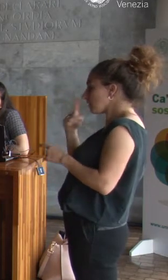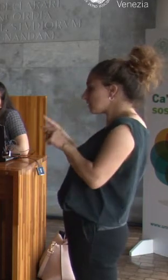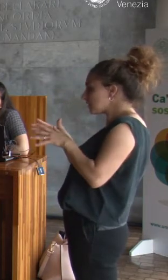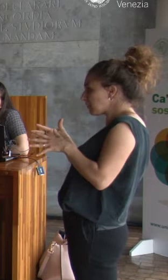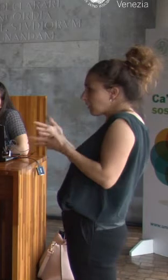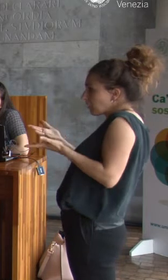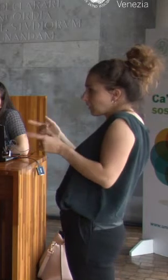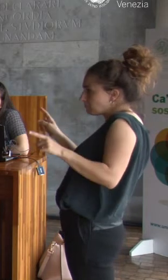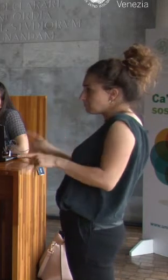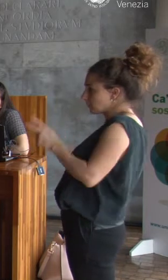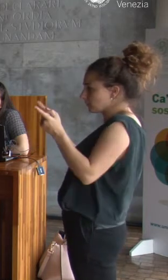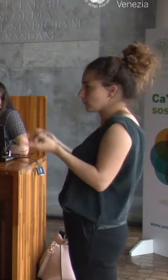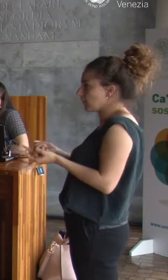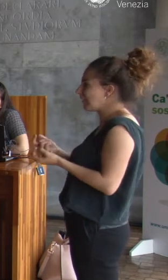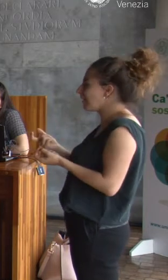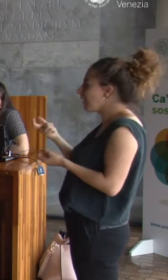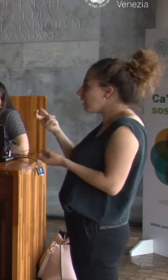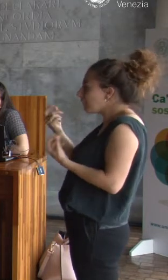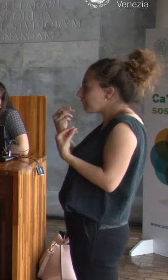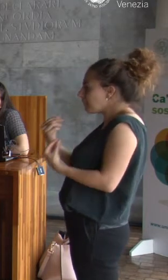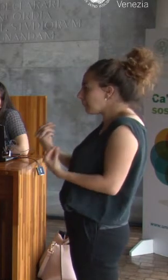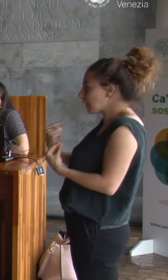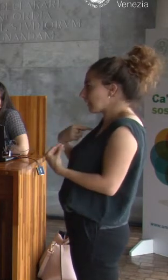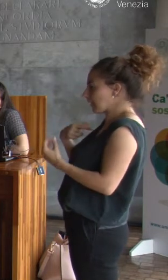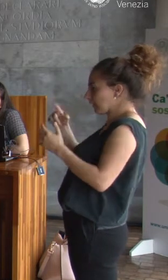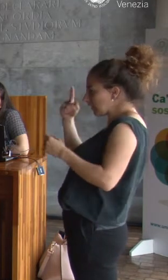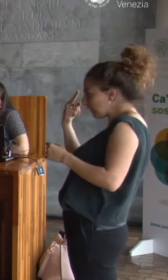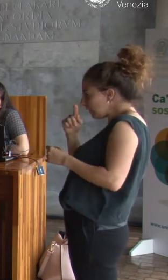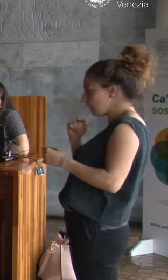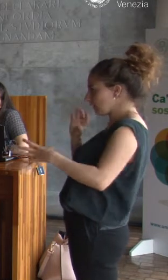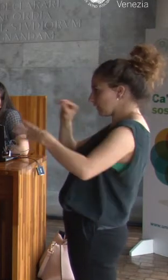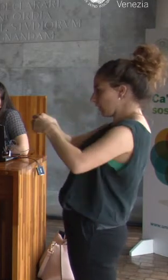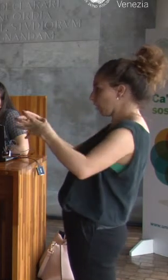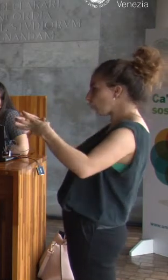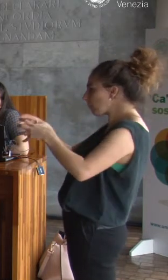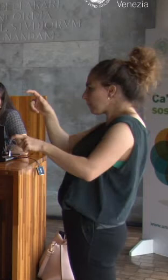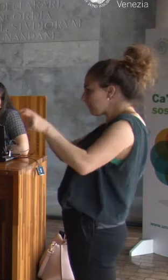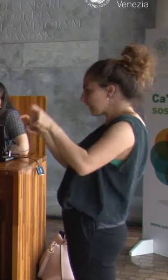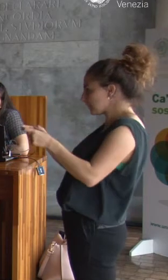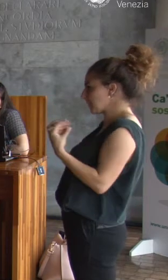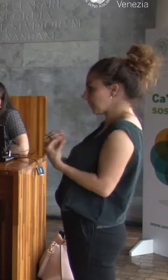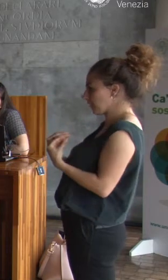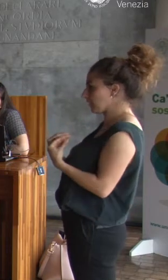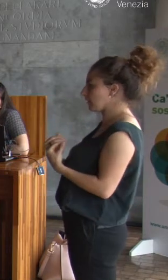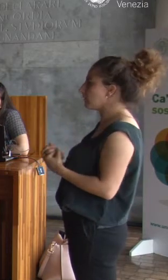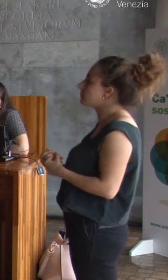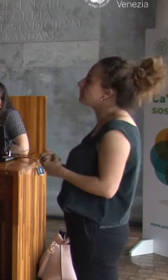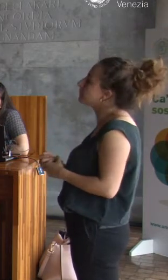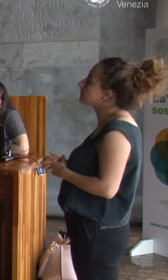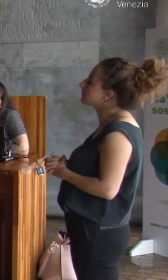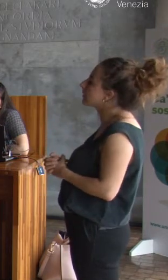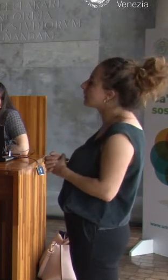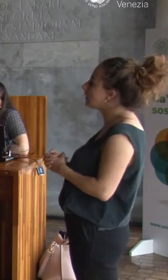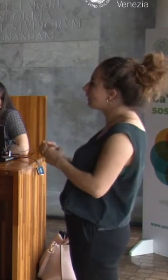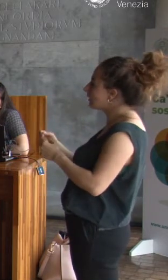altri, quasi identico. Perché mi era così difficile far parte di un gruppo di persone allora? La sindrome di Asperger